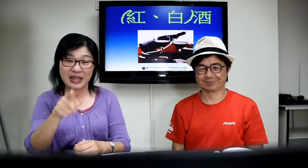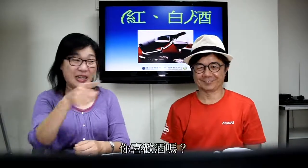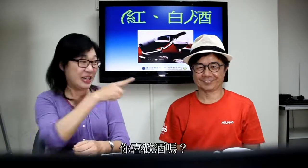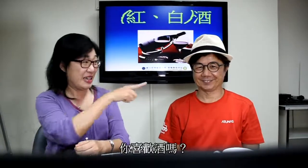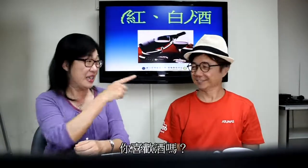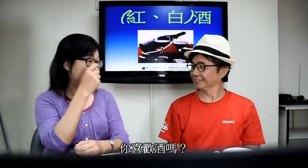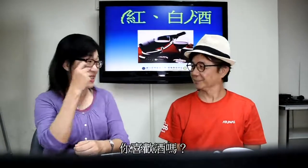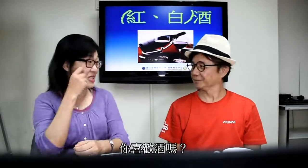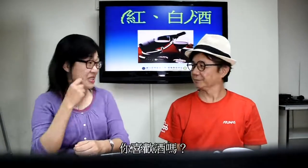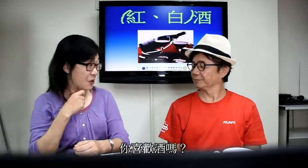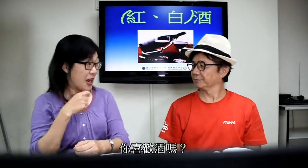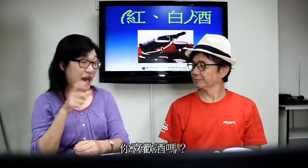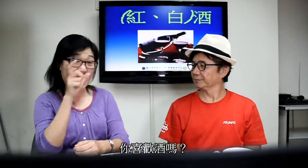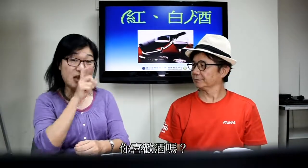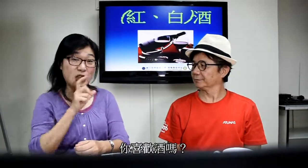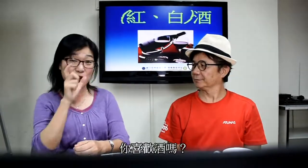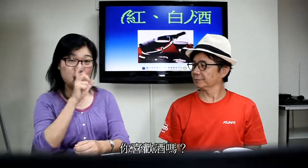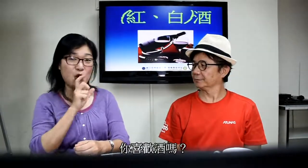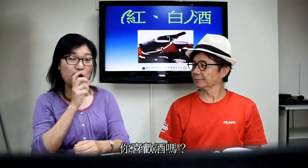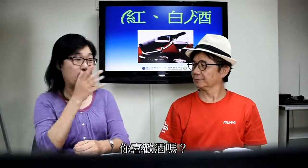你喜欢酒吗？